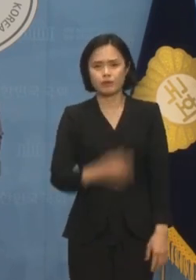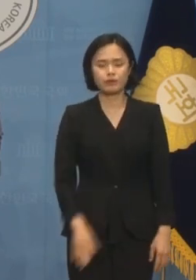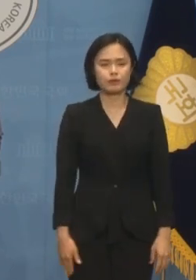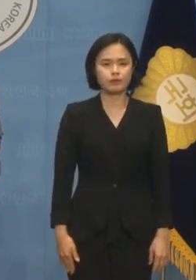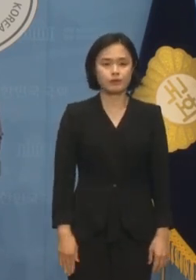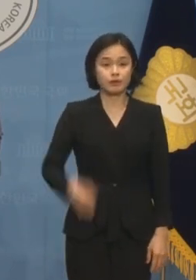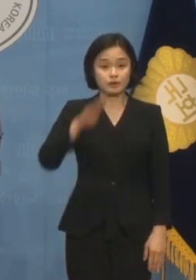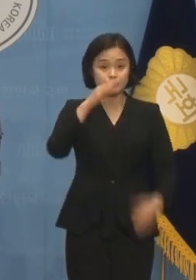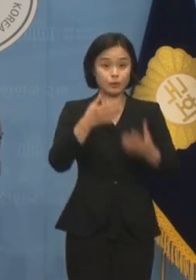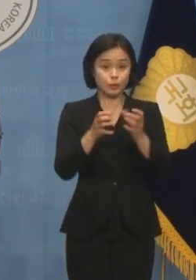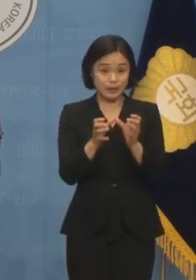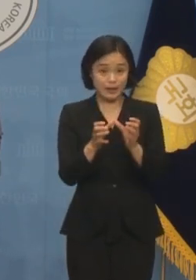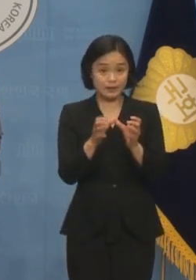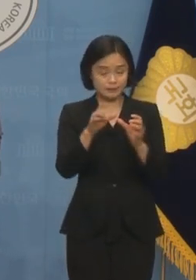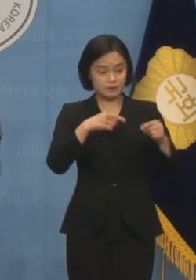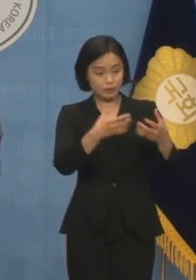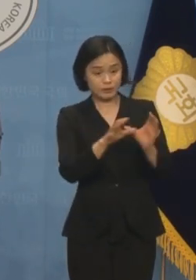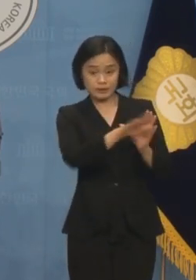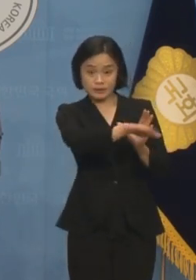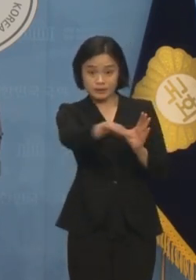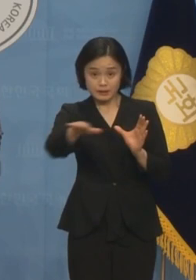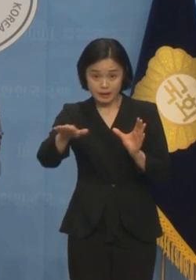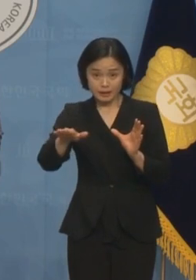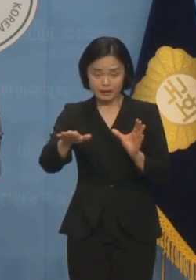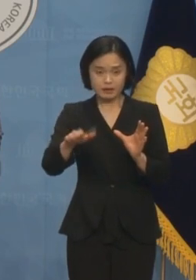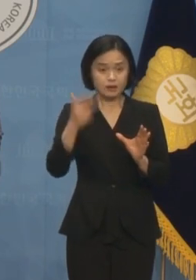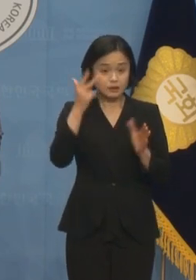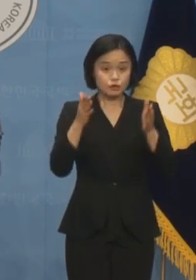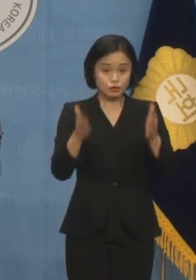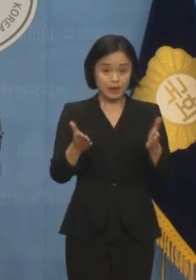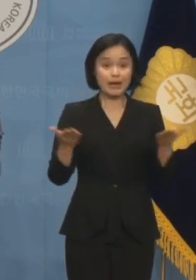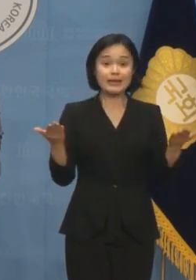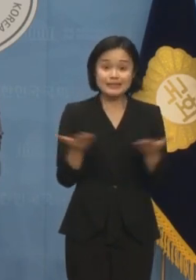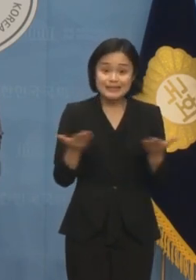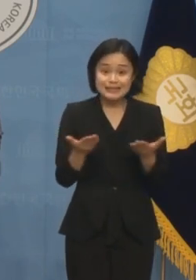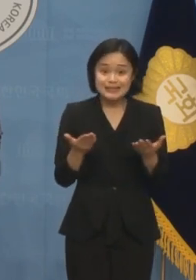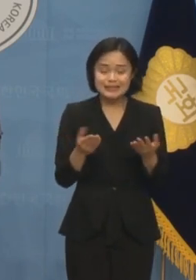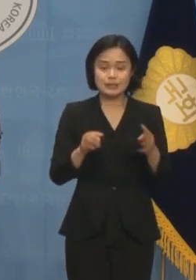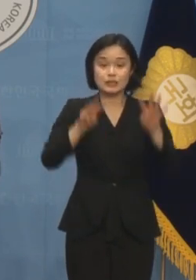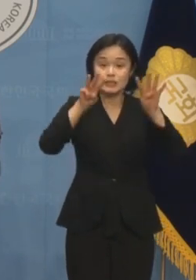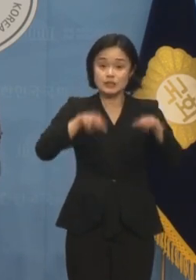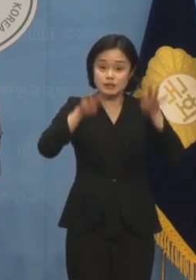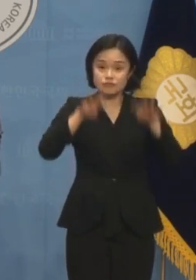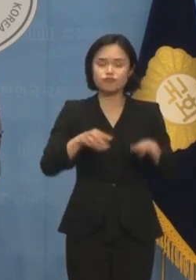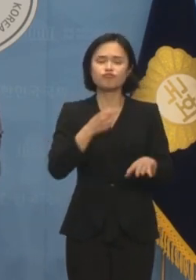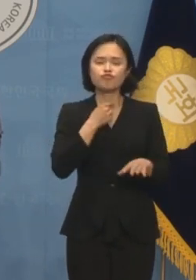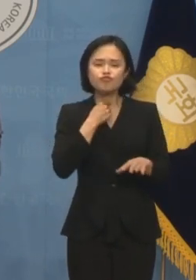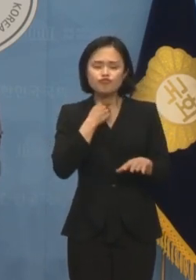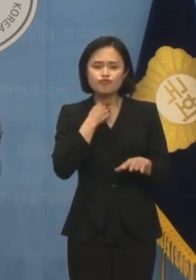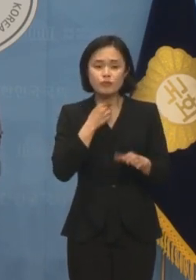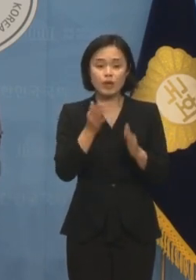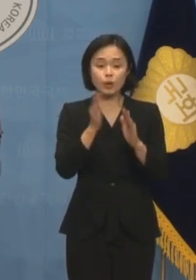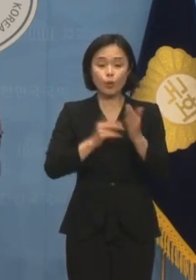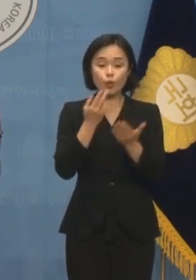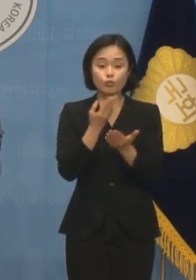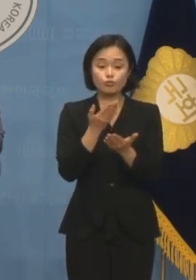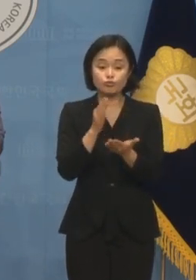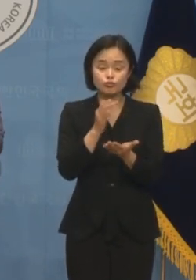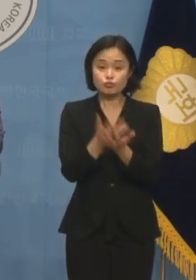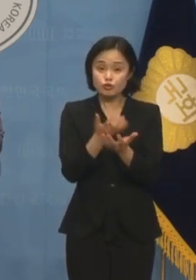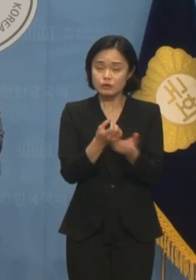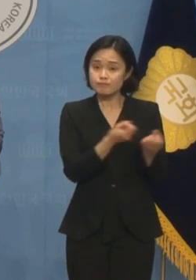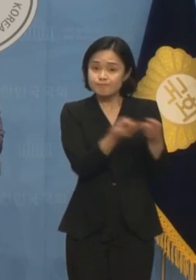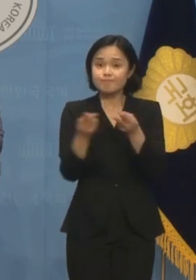주요 정당에 주 4.5일제 법제화를 제안하는 공문을 보내기도 했습니다. 진보당은